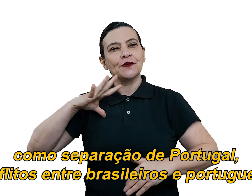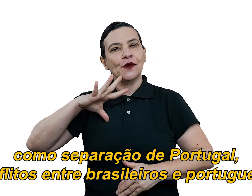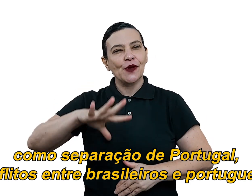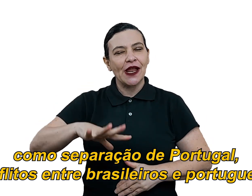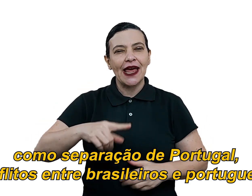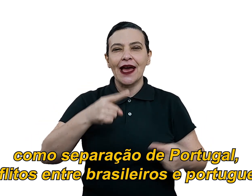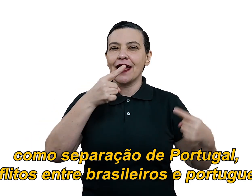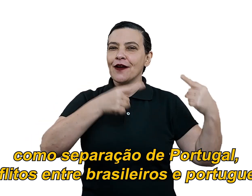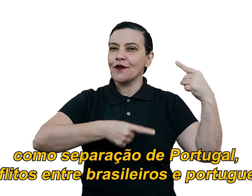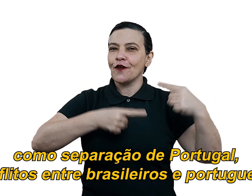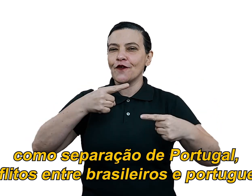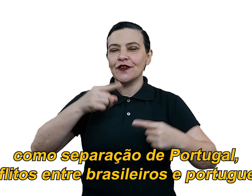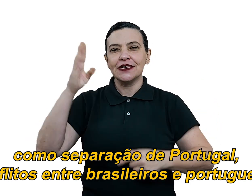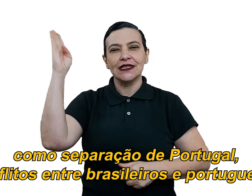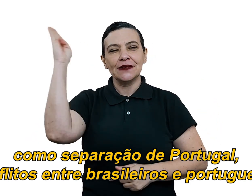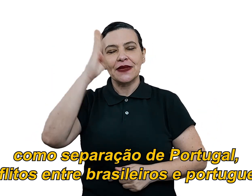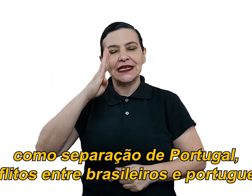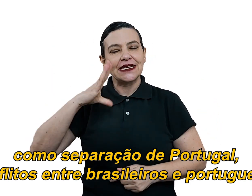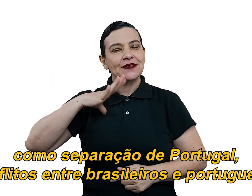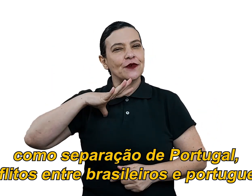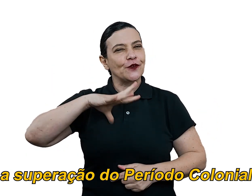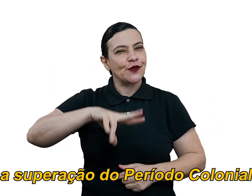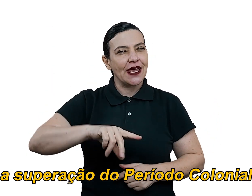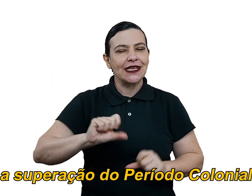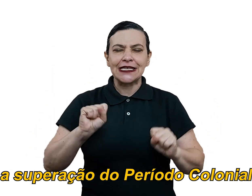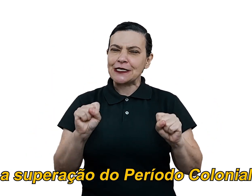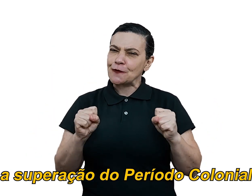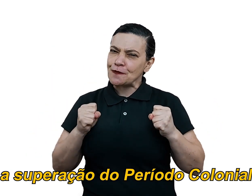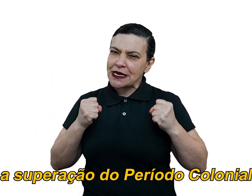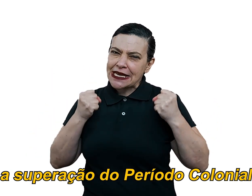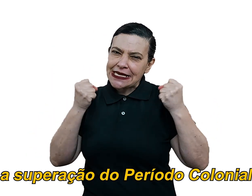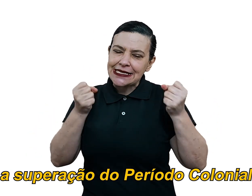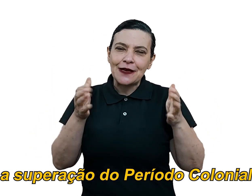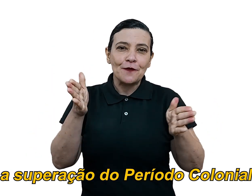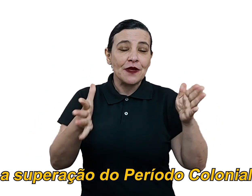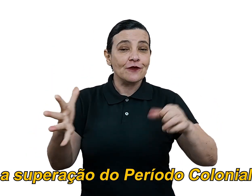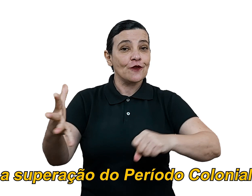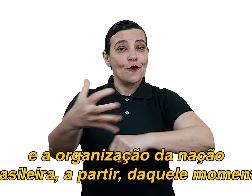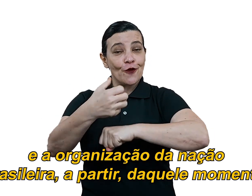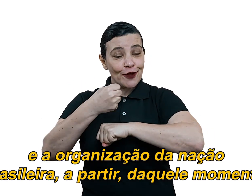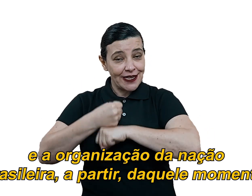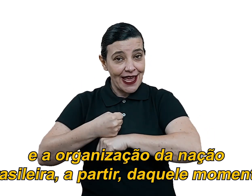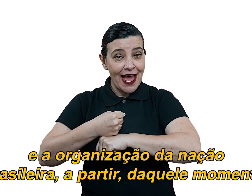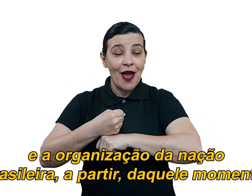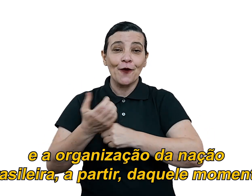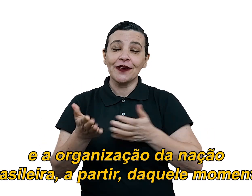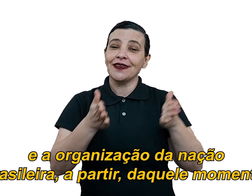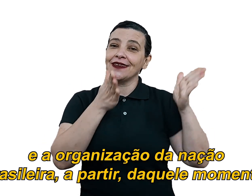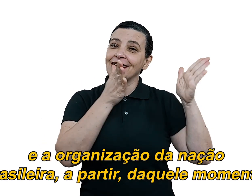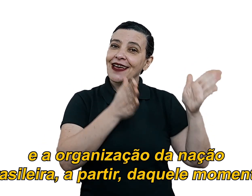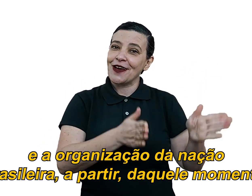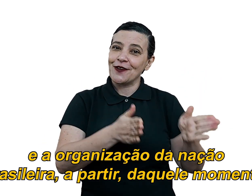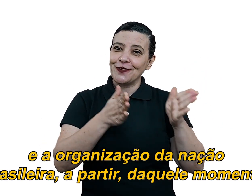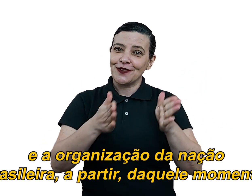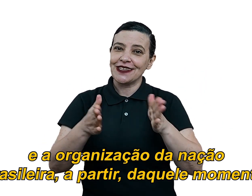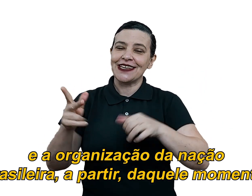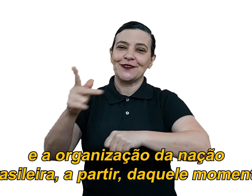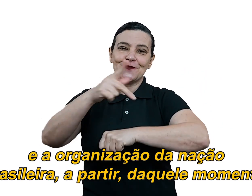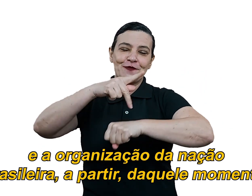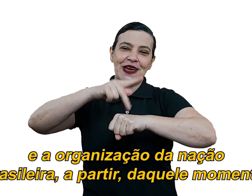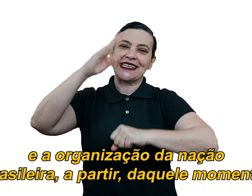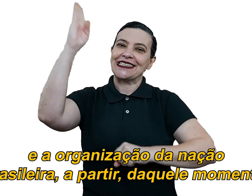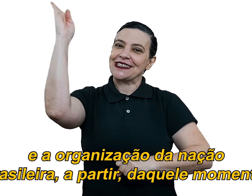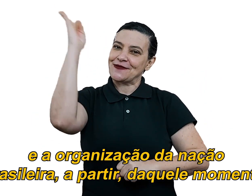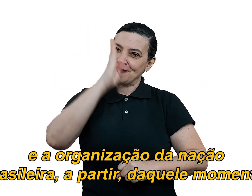Portugal, conflitos entre brasileiros e portugueses, a superação do período colonial e a organização da